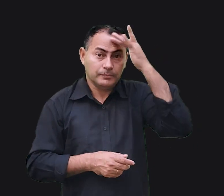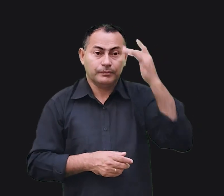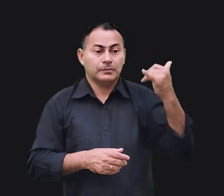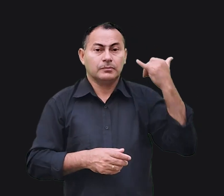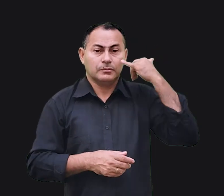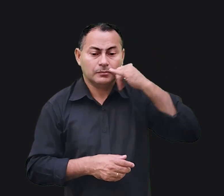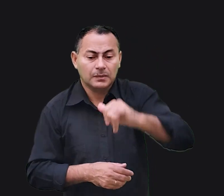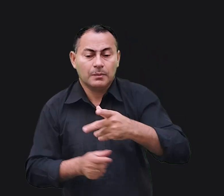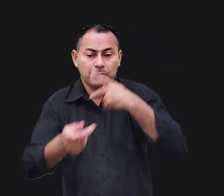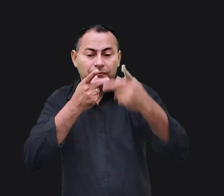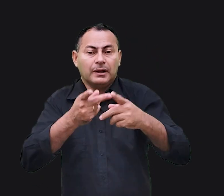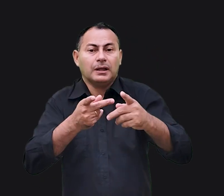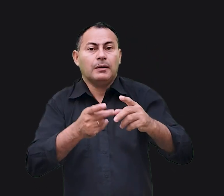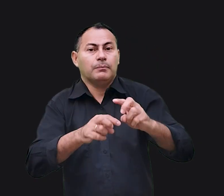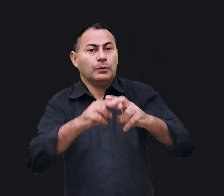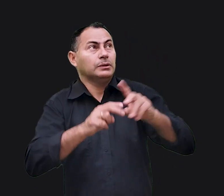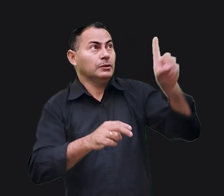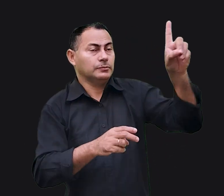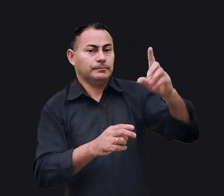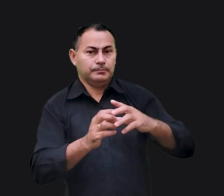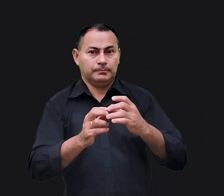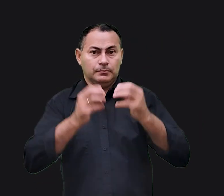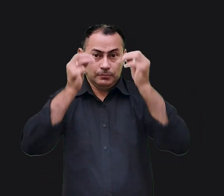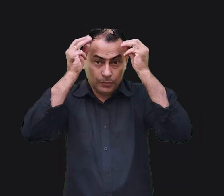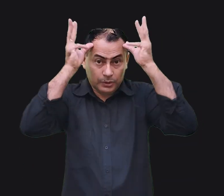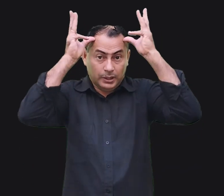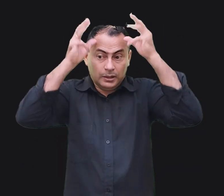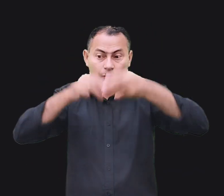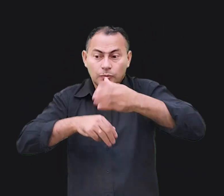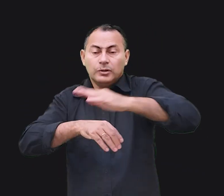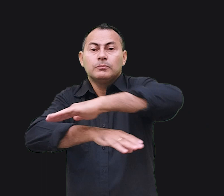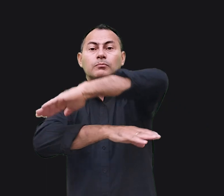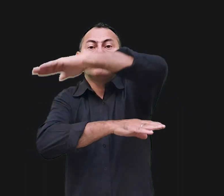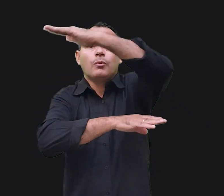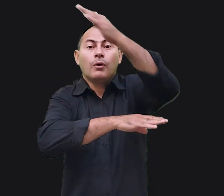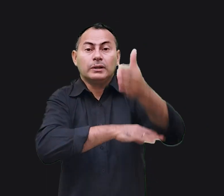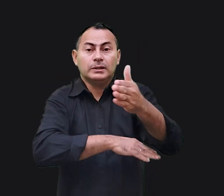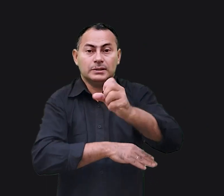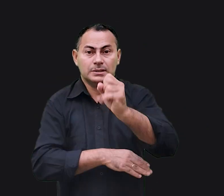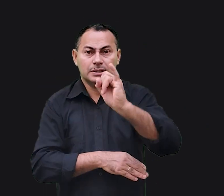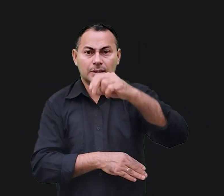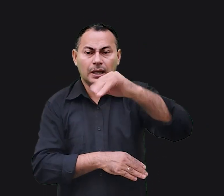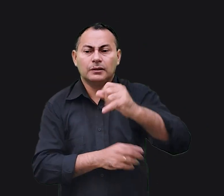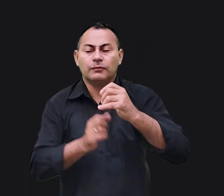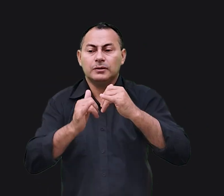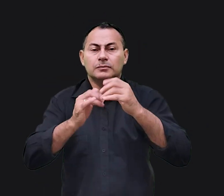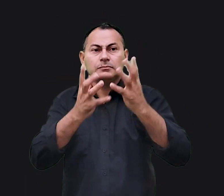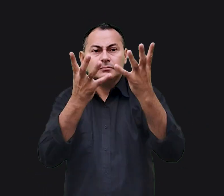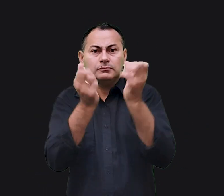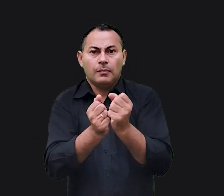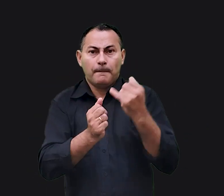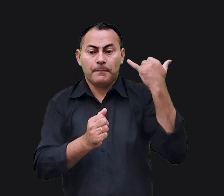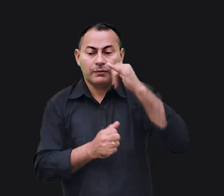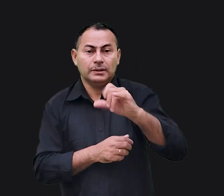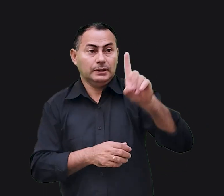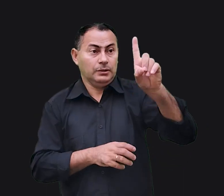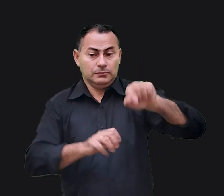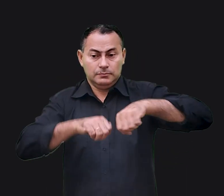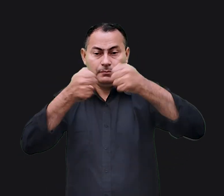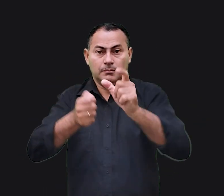Profetizar é falar por Deus. Quando Moisés foi para o Monte Sinai e intercedeu pelo povo, foi um profeta. Quando Deus deu a ele uma palavra